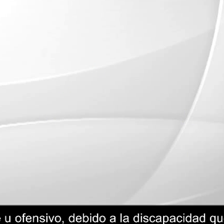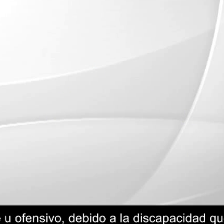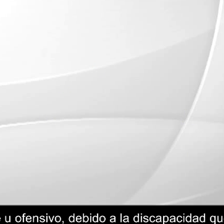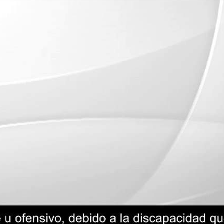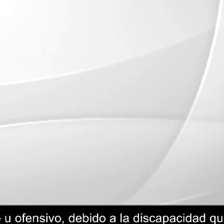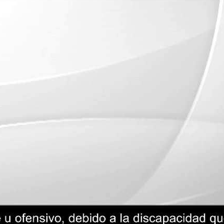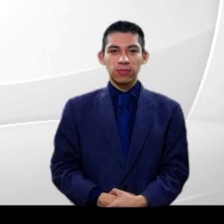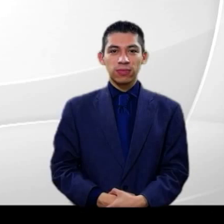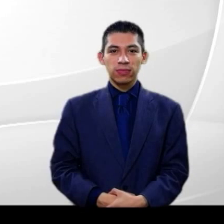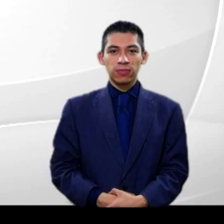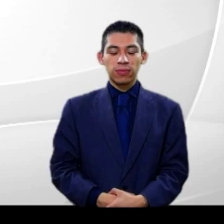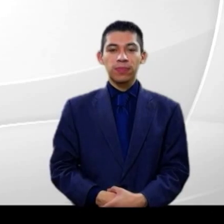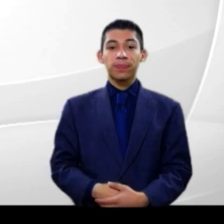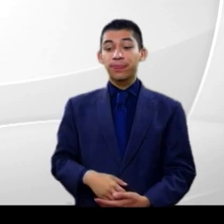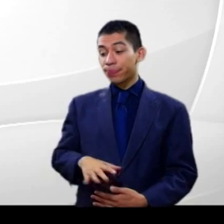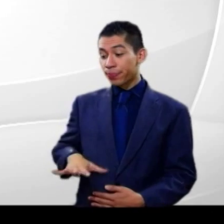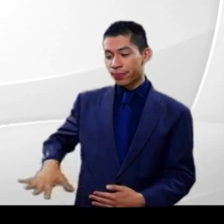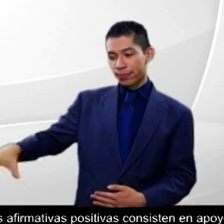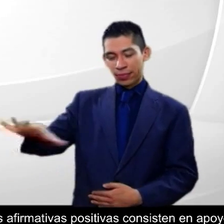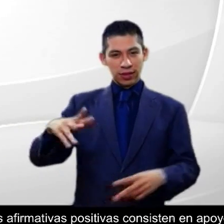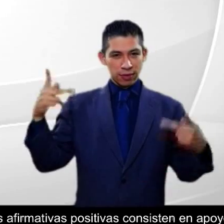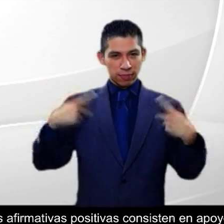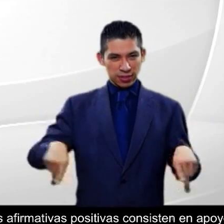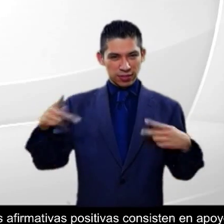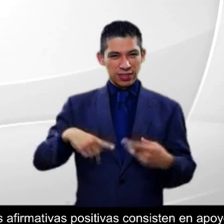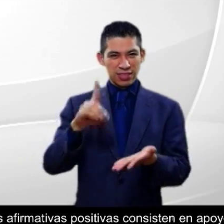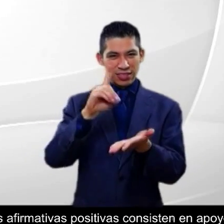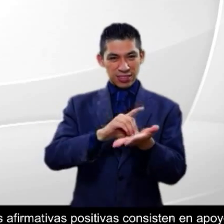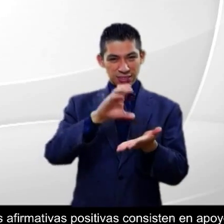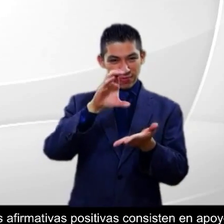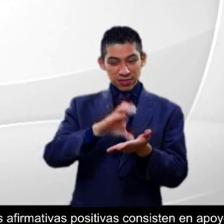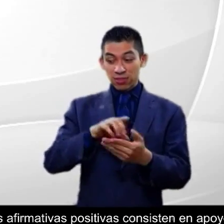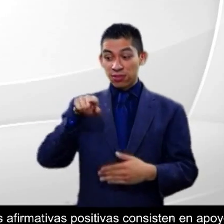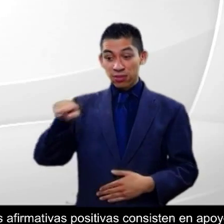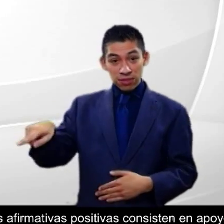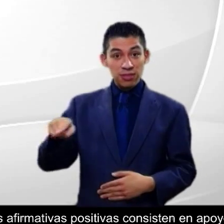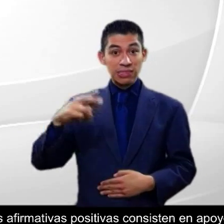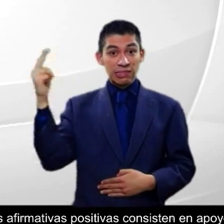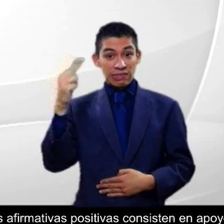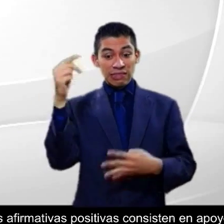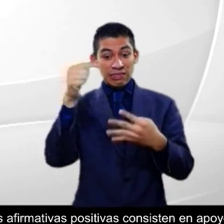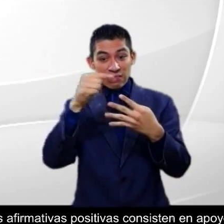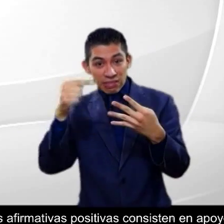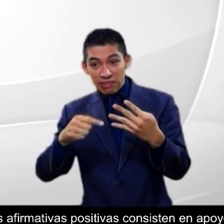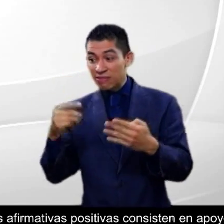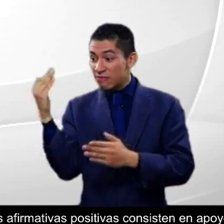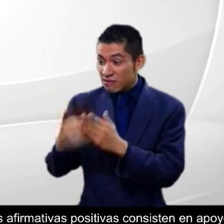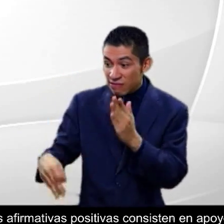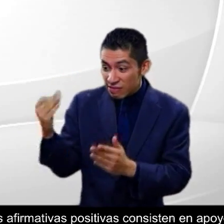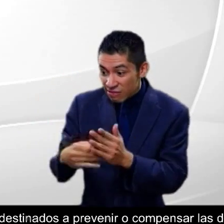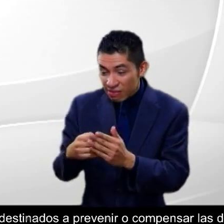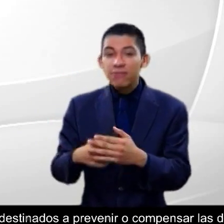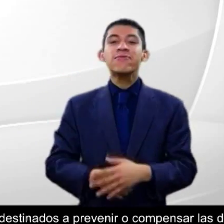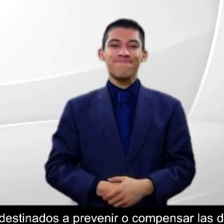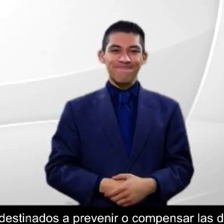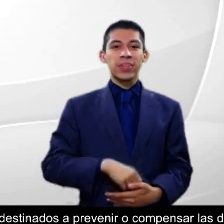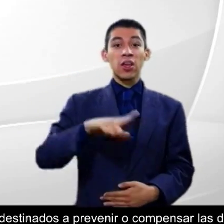ésta posee Las acciones afirmativas positivas consisten en apoyos de carácter específico